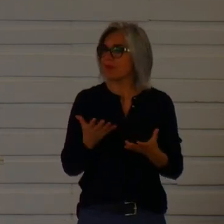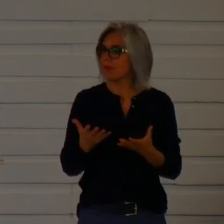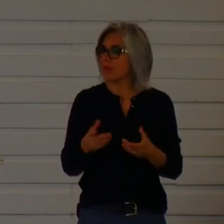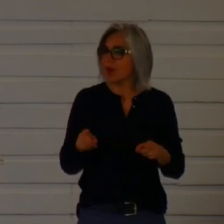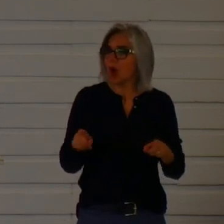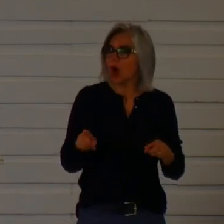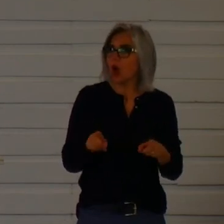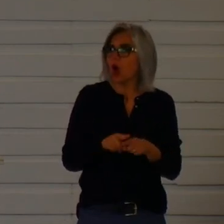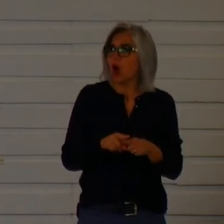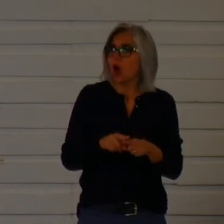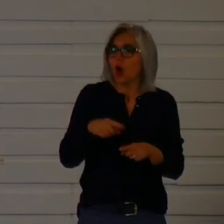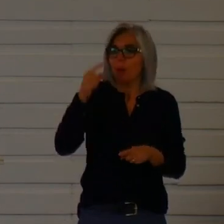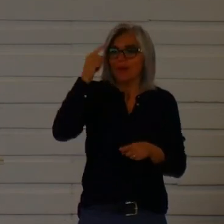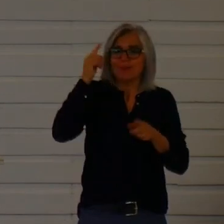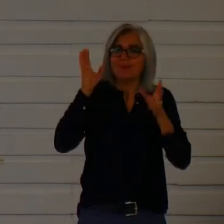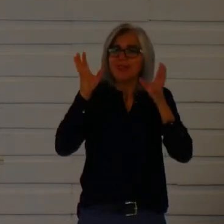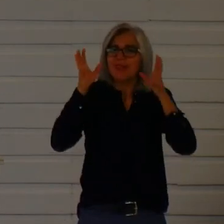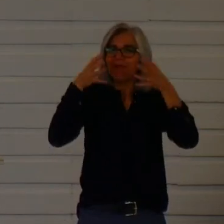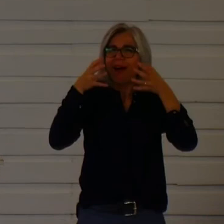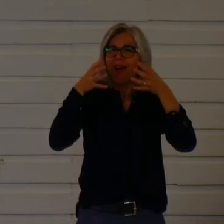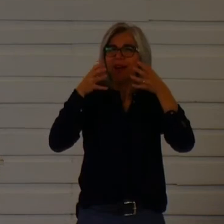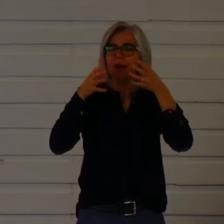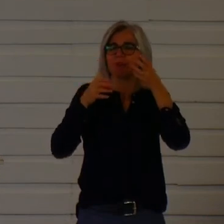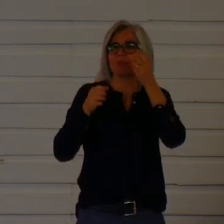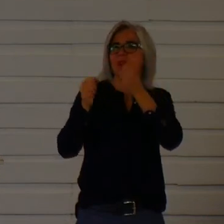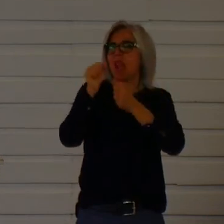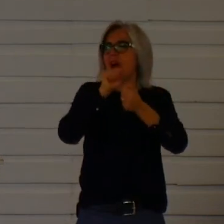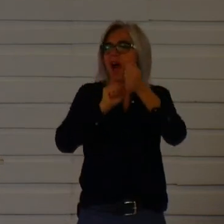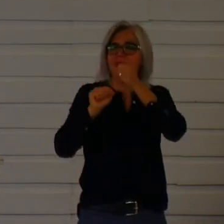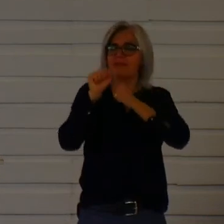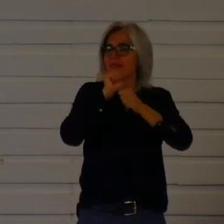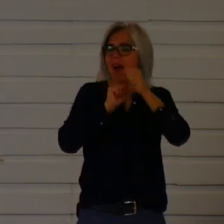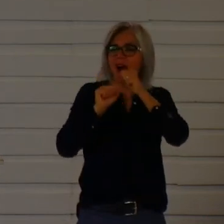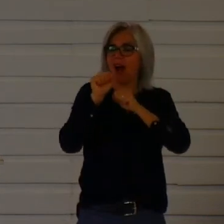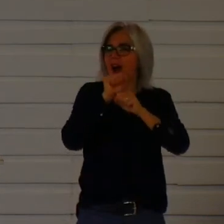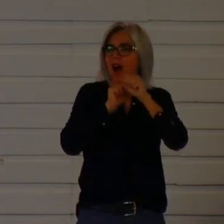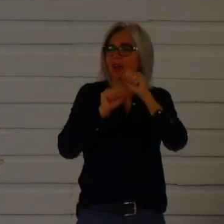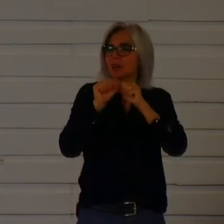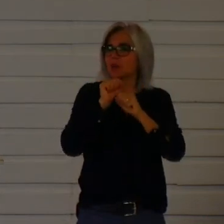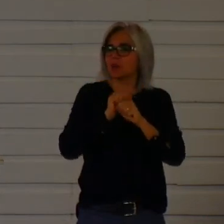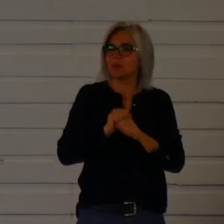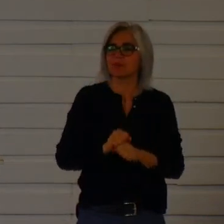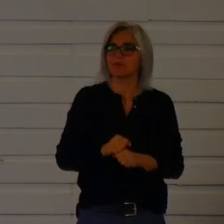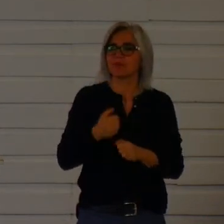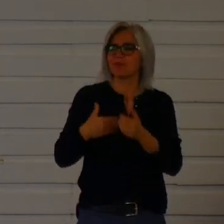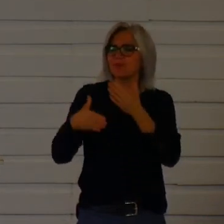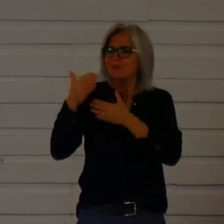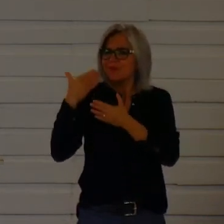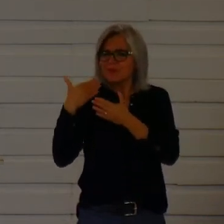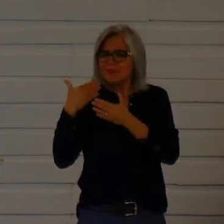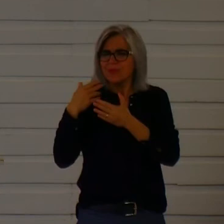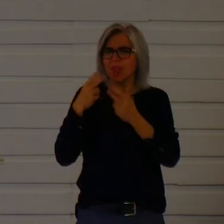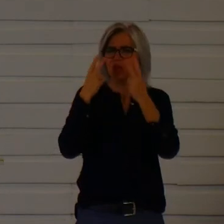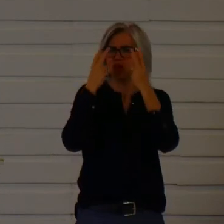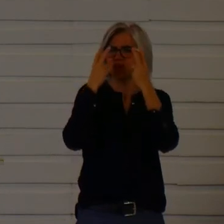giusto. Hanno avuto un lavaggio del cervello, hanno avuto un indottrinamento. C'è stato un cieco che è stato guarito e lui